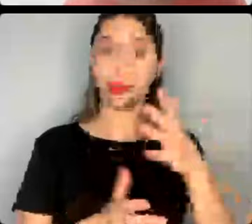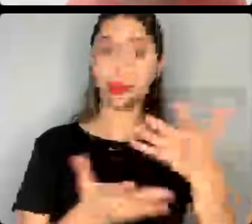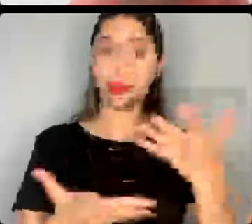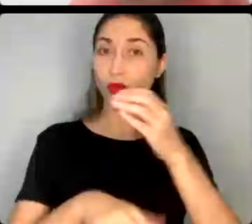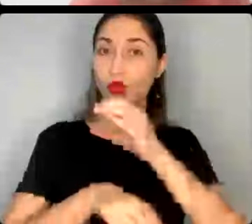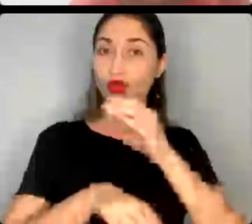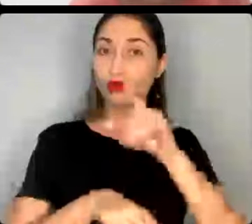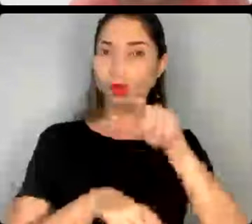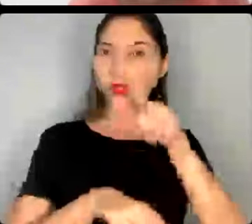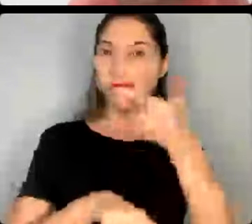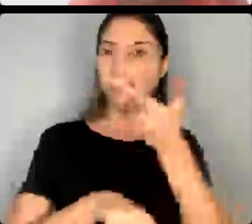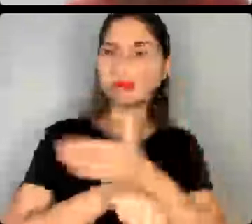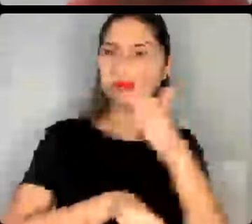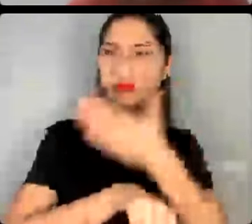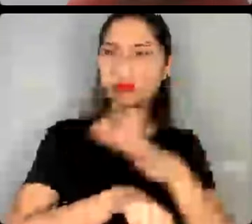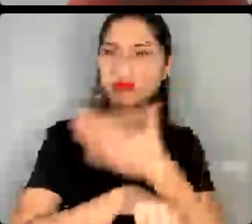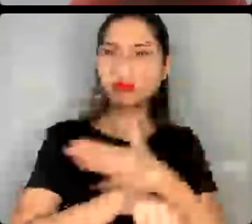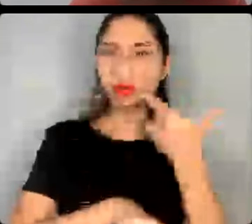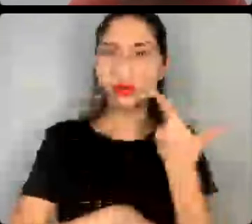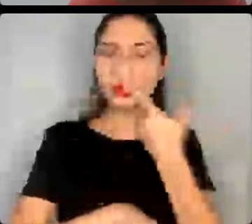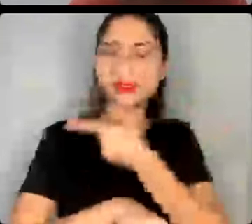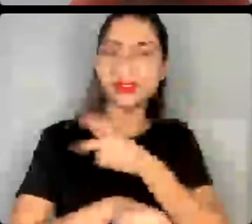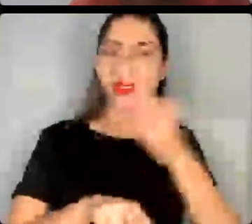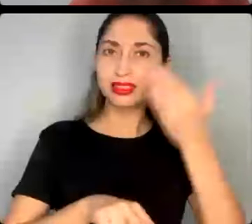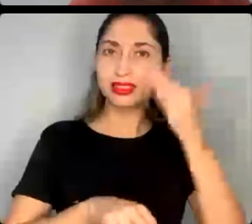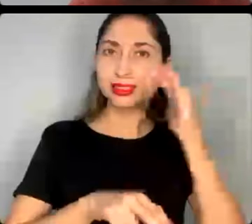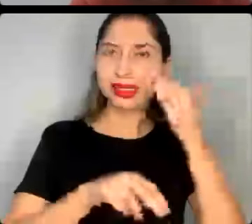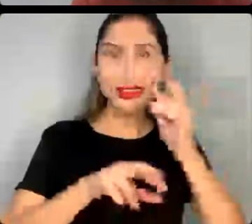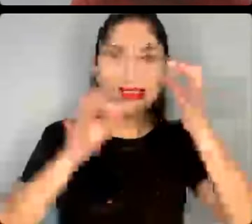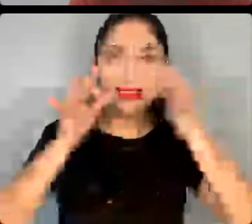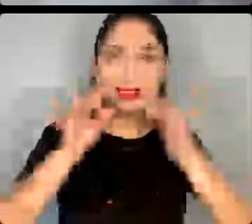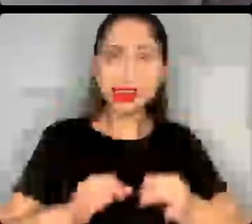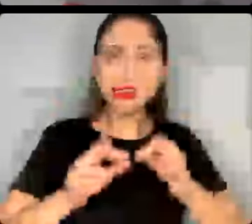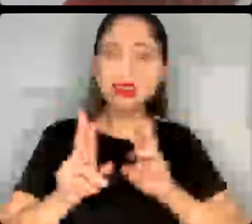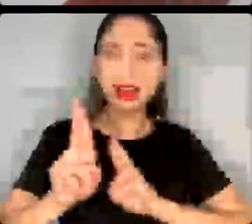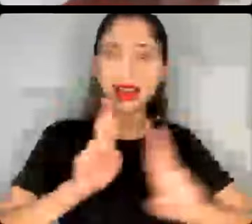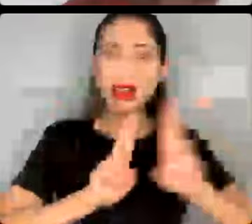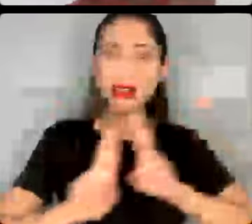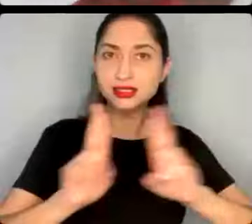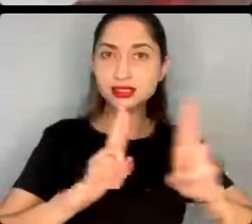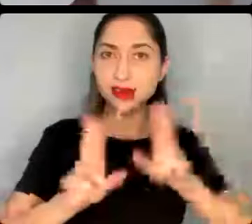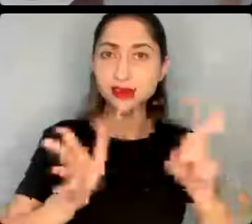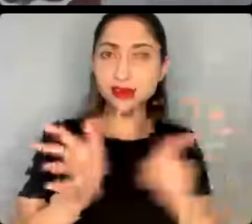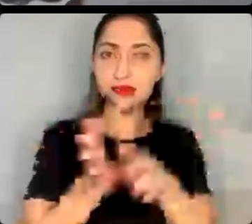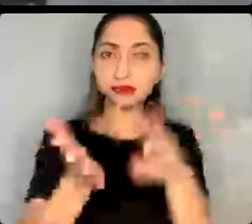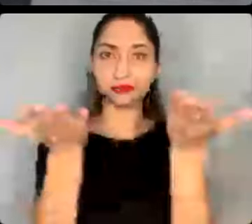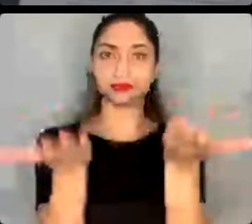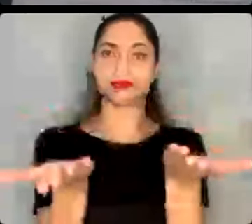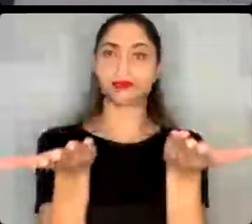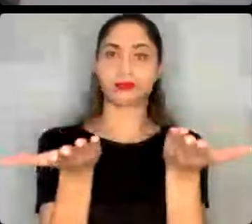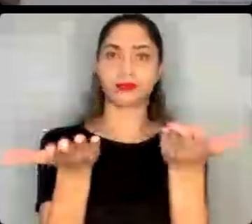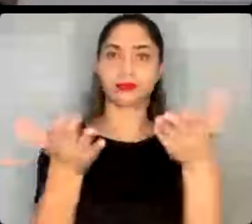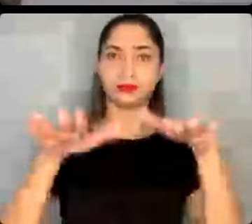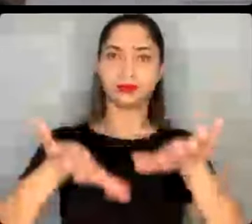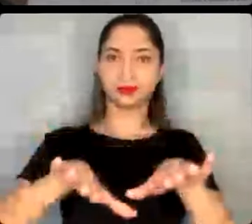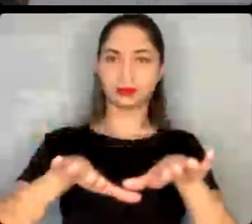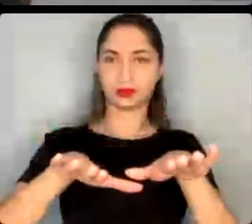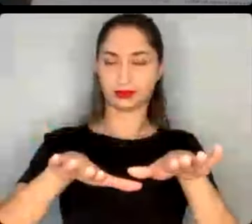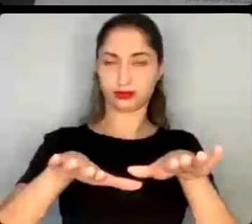compreende como que é essa relação tão bonita da pronação e da supinação,